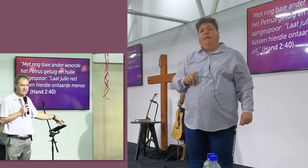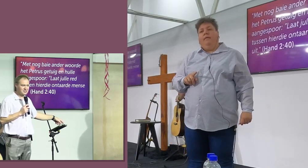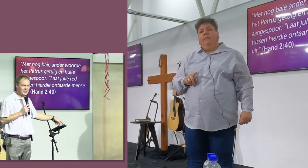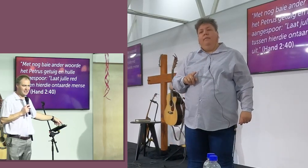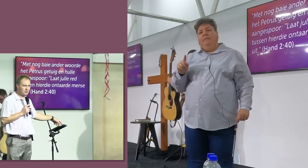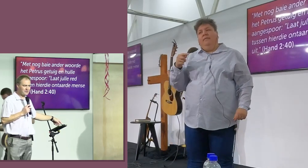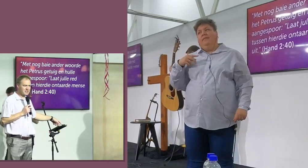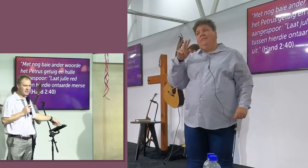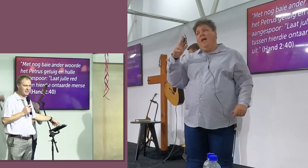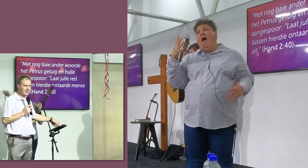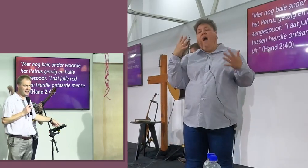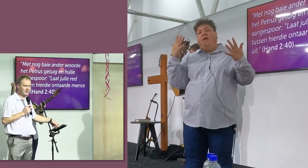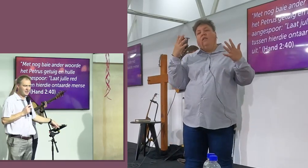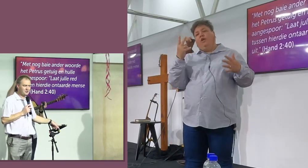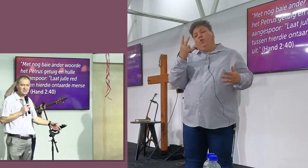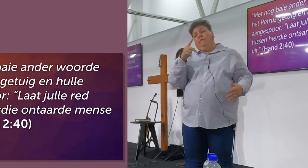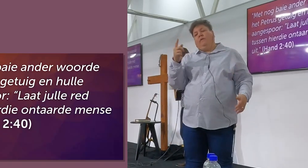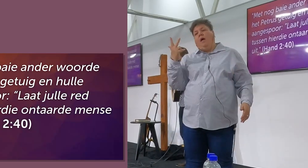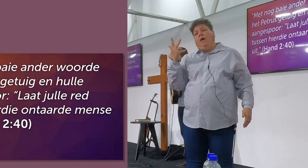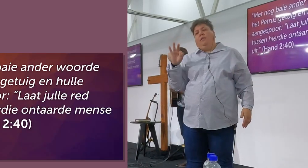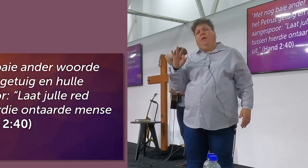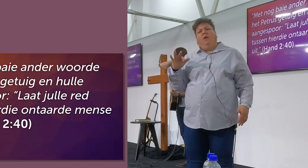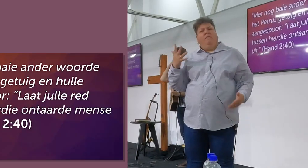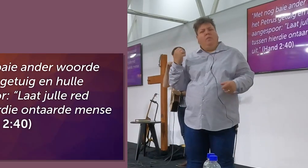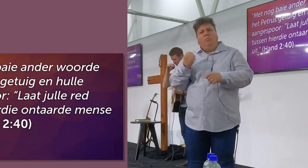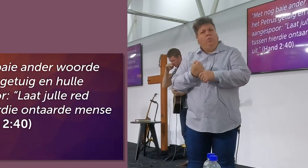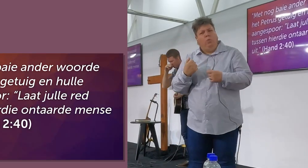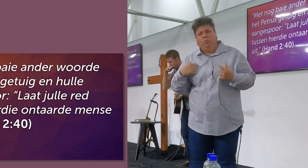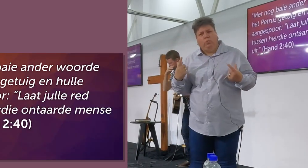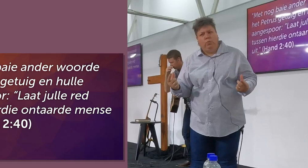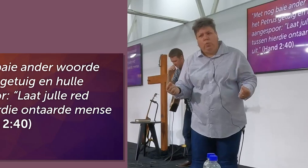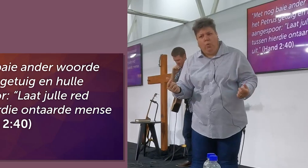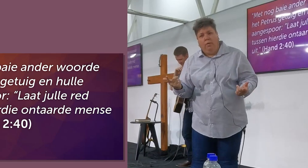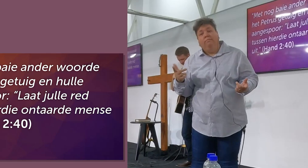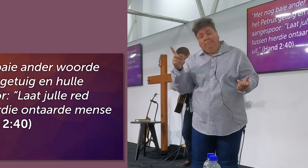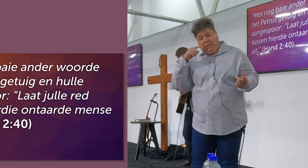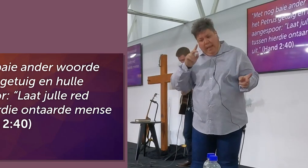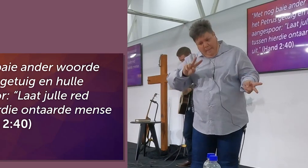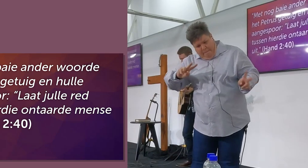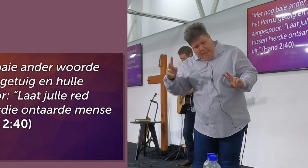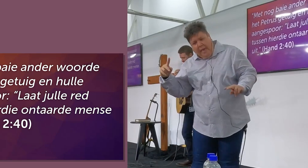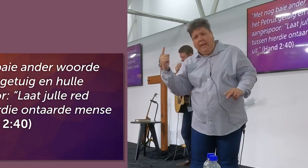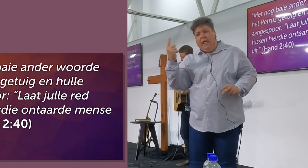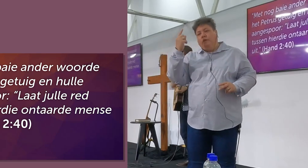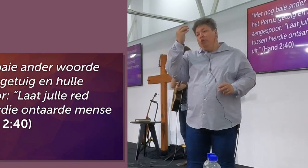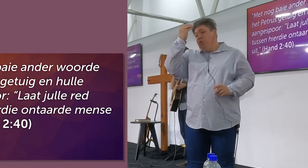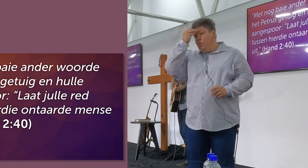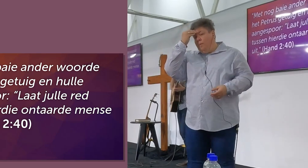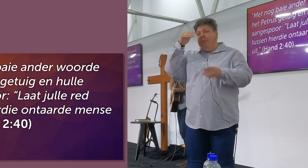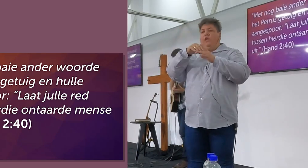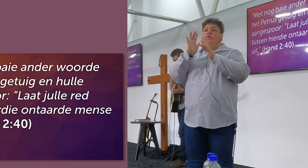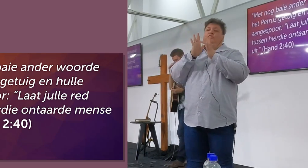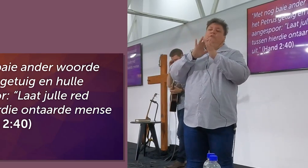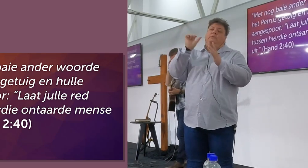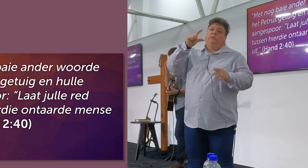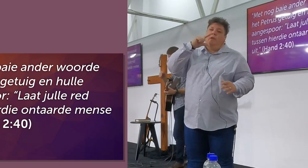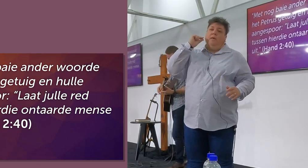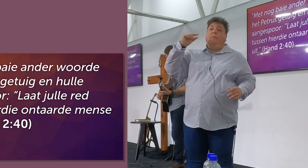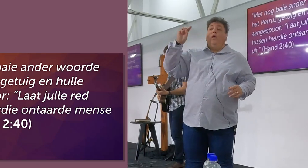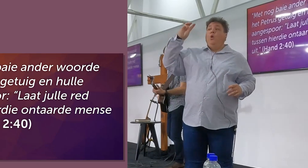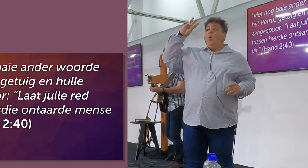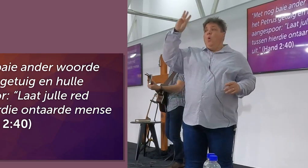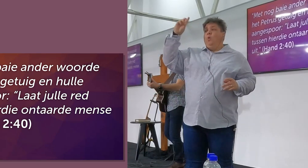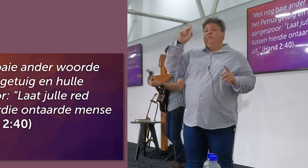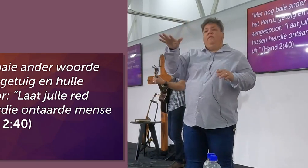En dan lees ons in die linge 2 vers 38, toe sê hy, maar wat moet ons doen broers? To sê hy, bekeer jylle en laat elke van jylle gedoop word in die naam van Jesus en God sal vir jylle